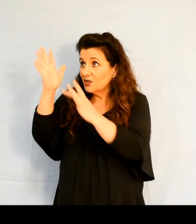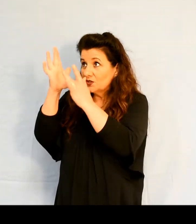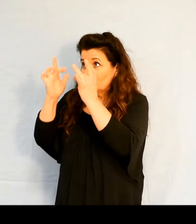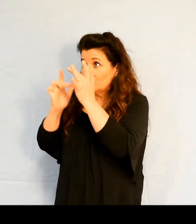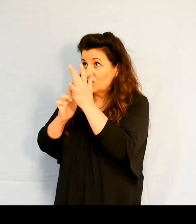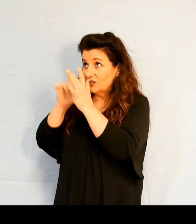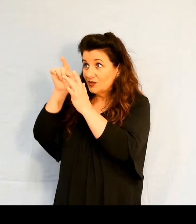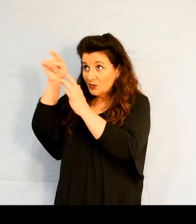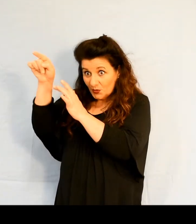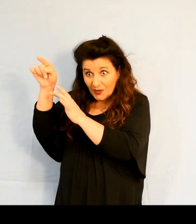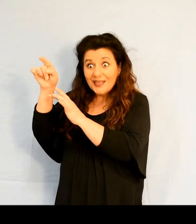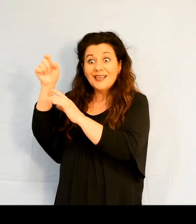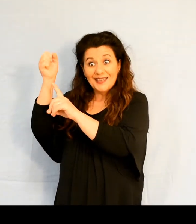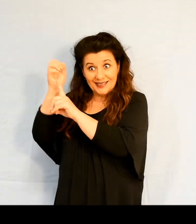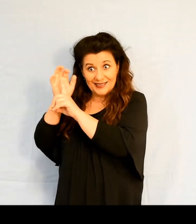celui-là est né de Dieu.